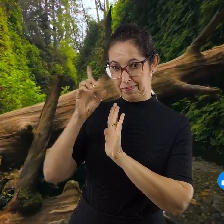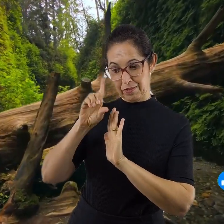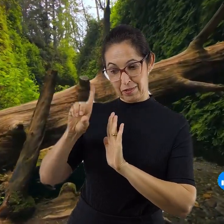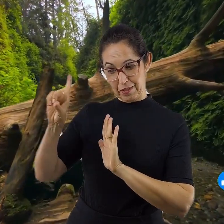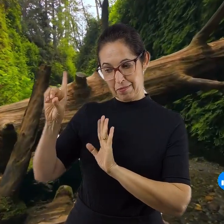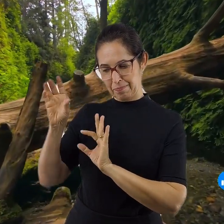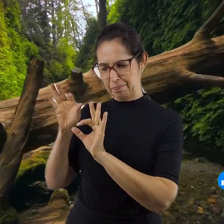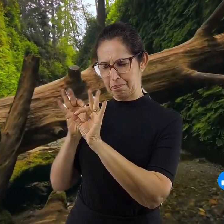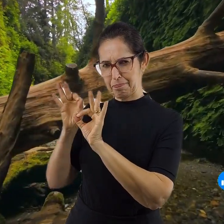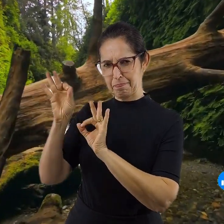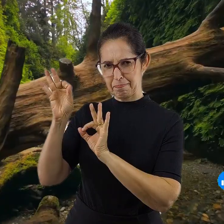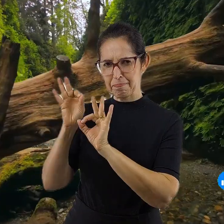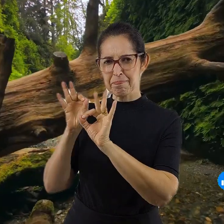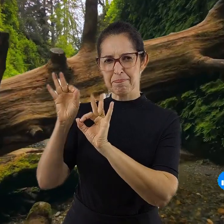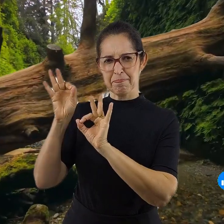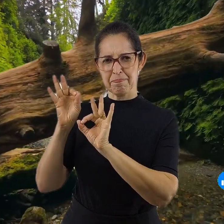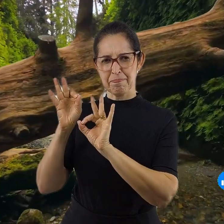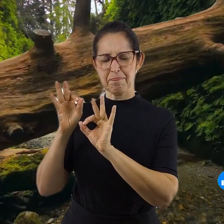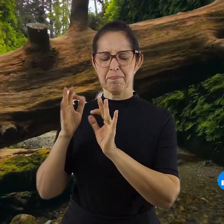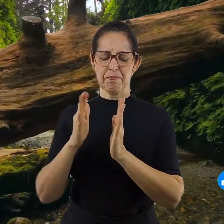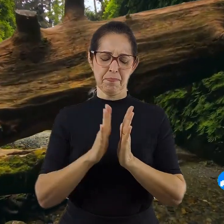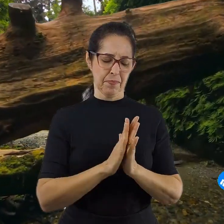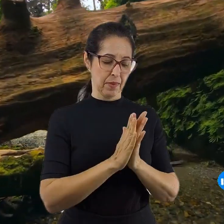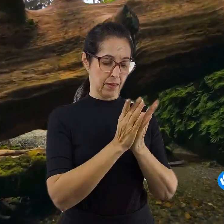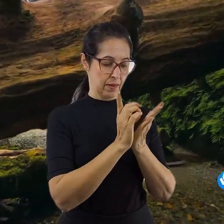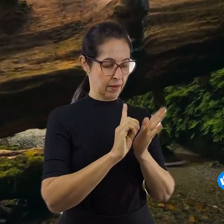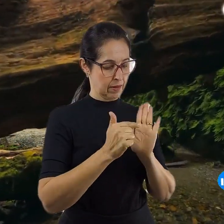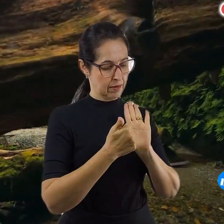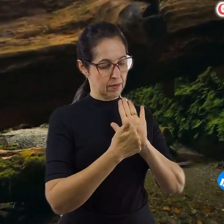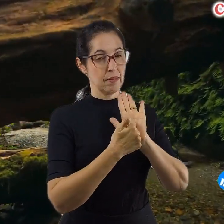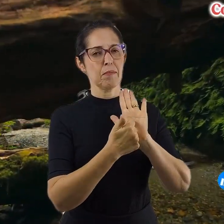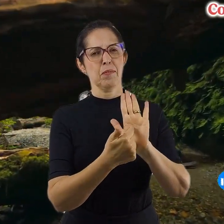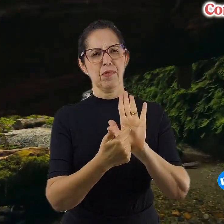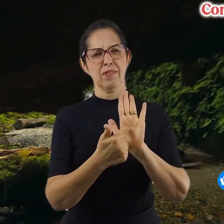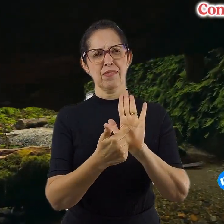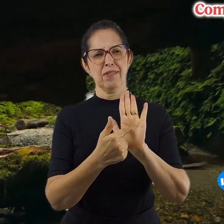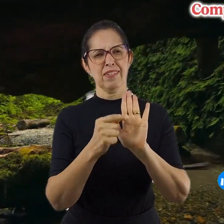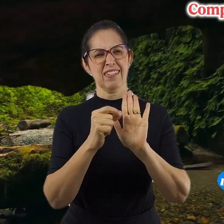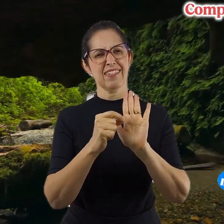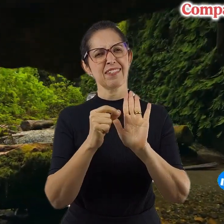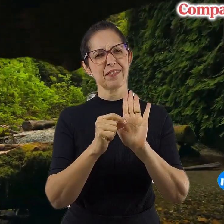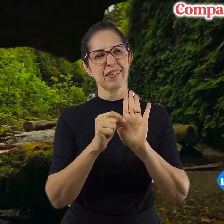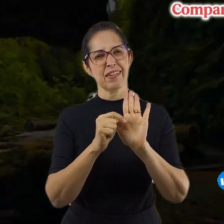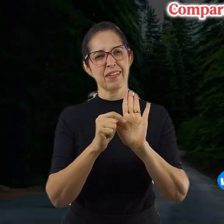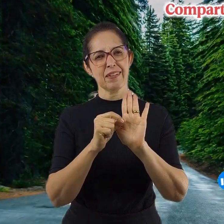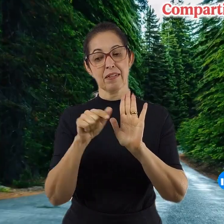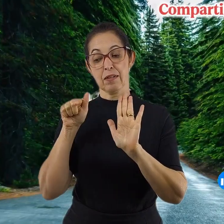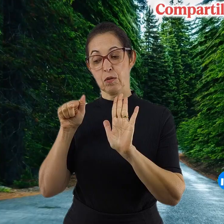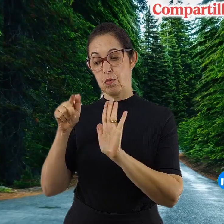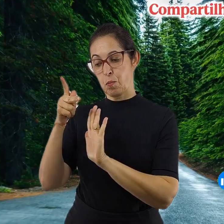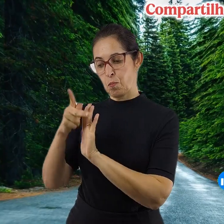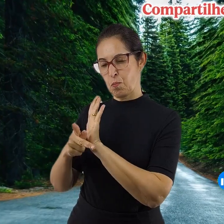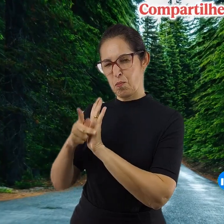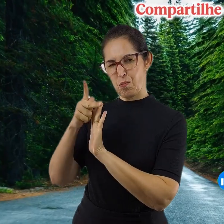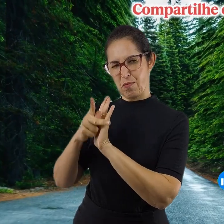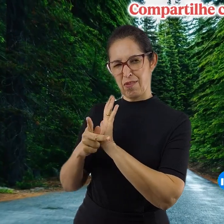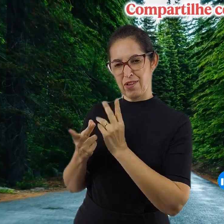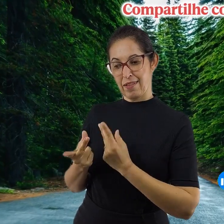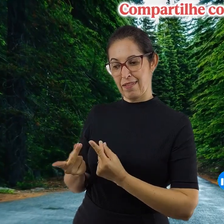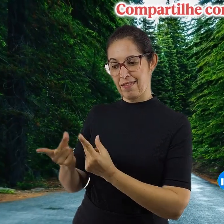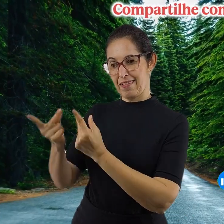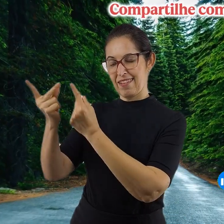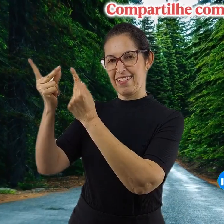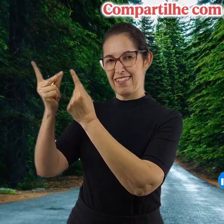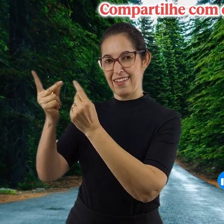A Bíblia mostra com clareza que a base do projeto eterno